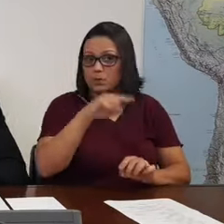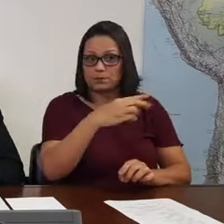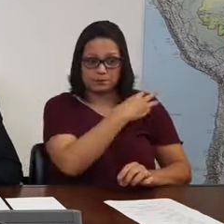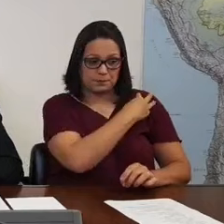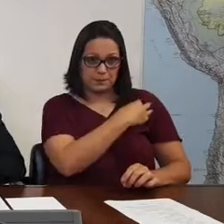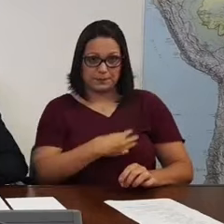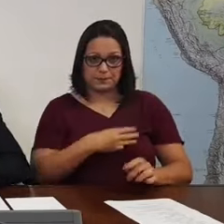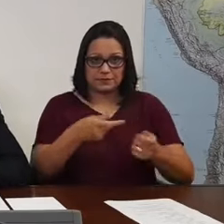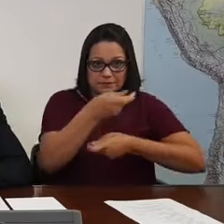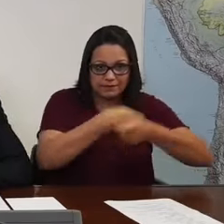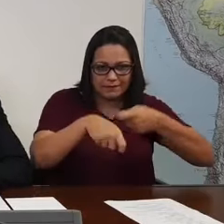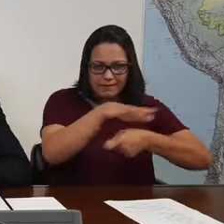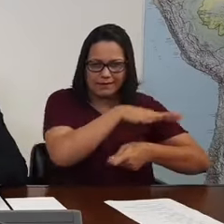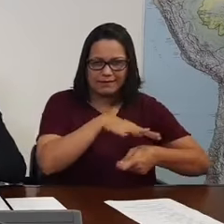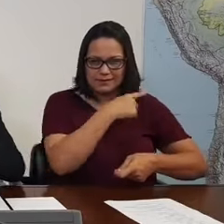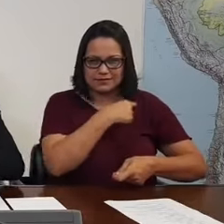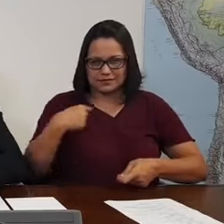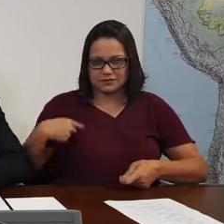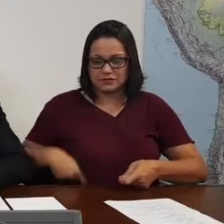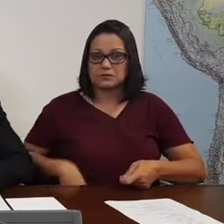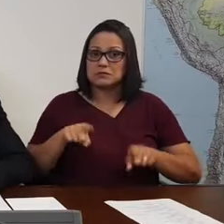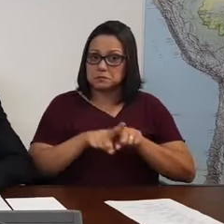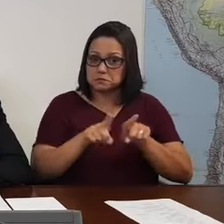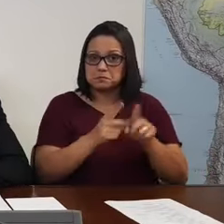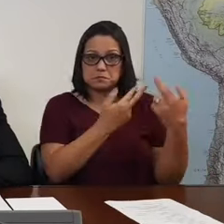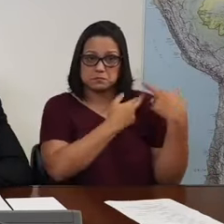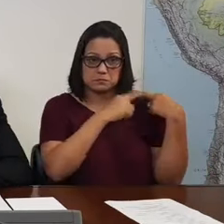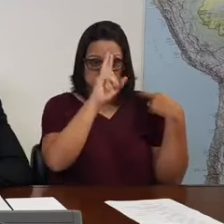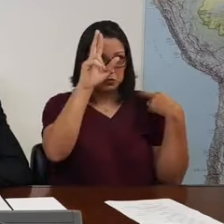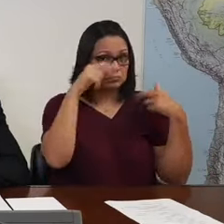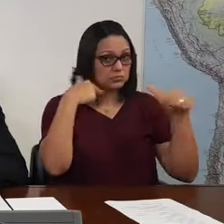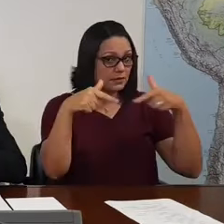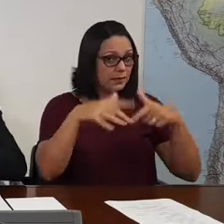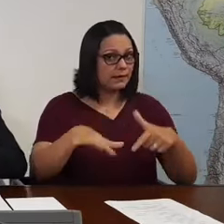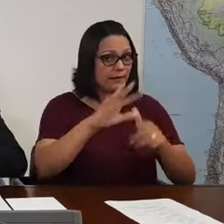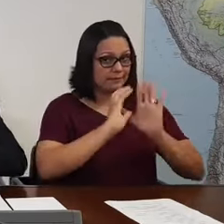China, também uma autoridade no partido chinês,